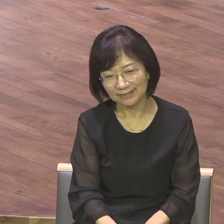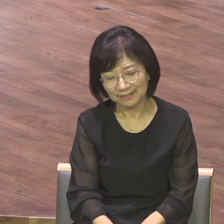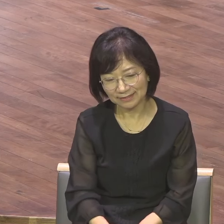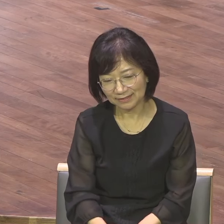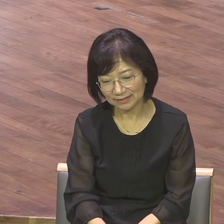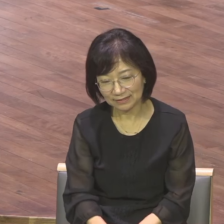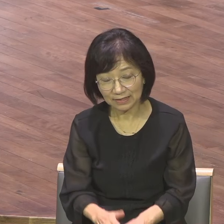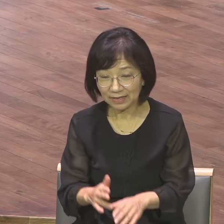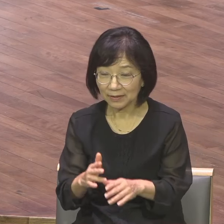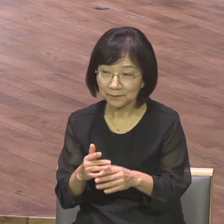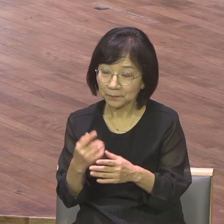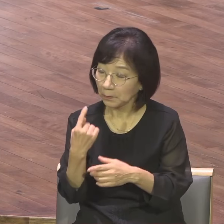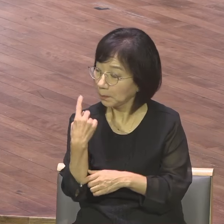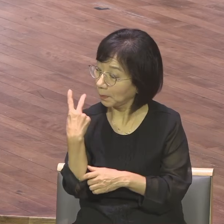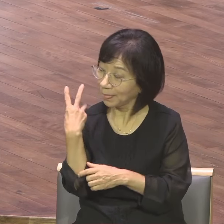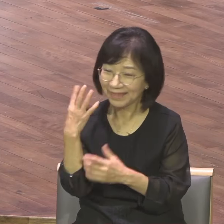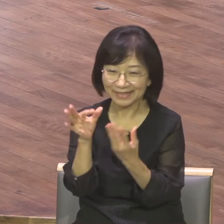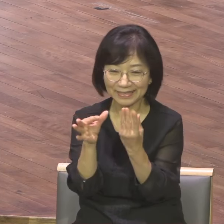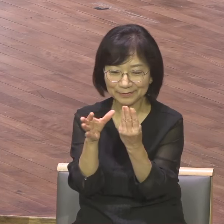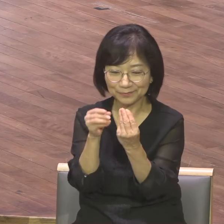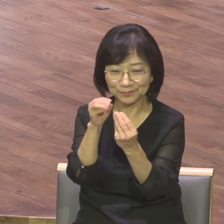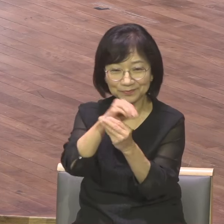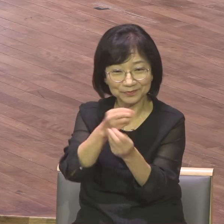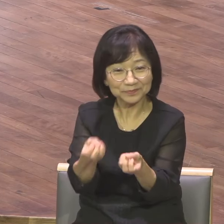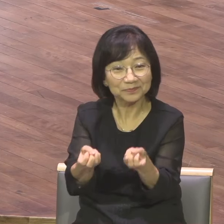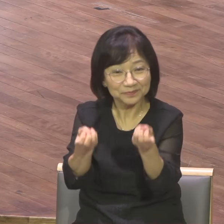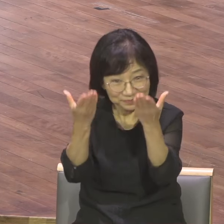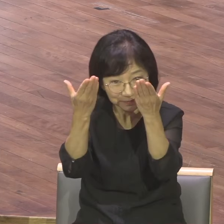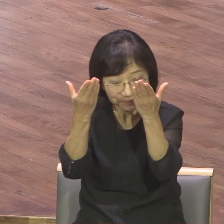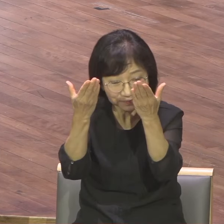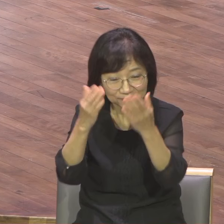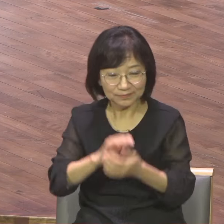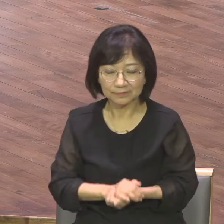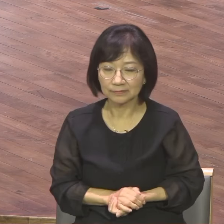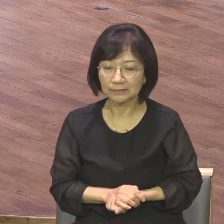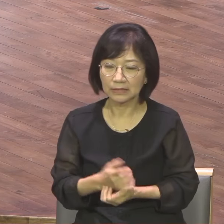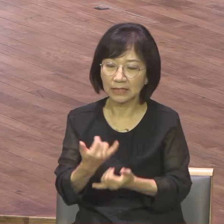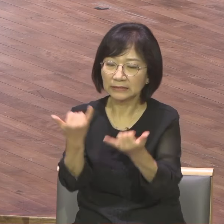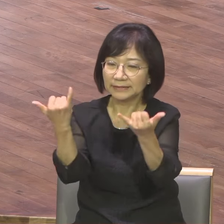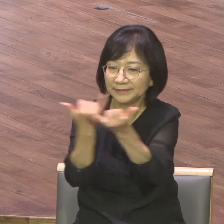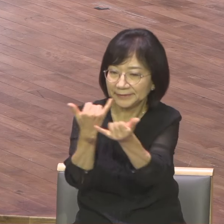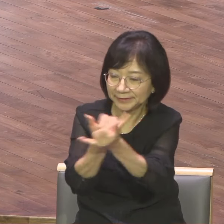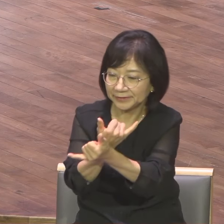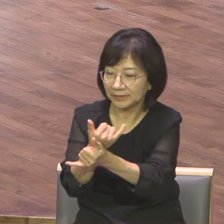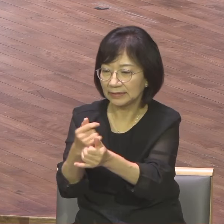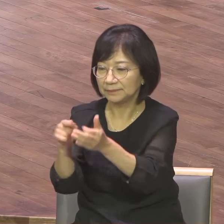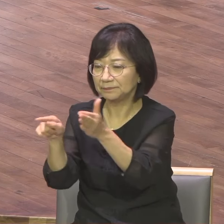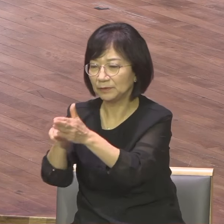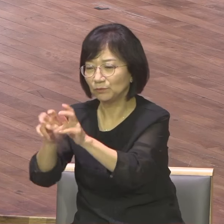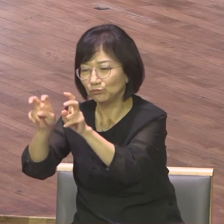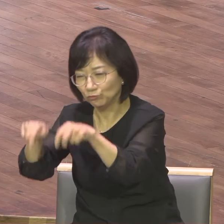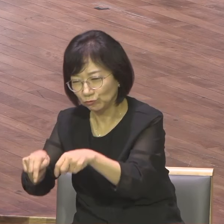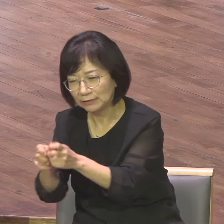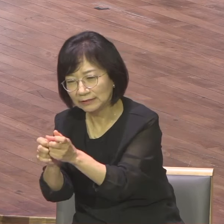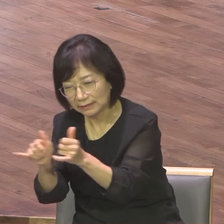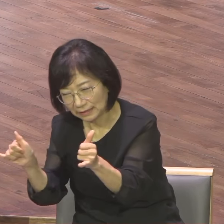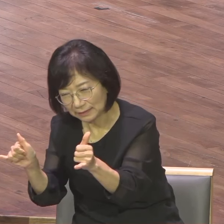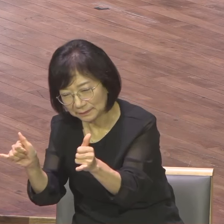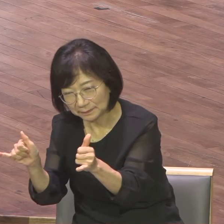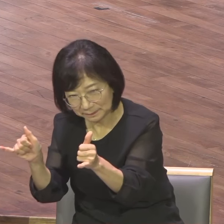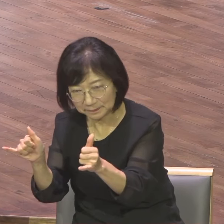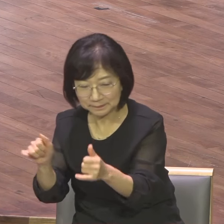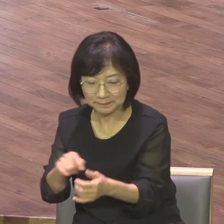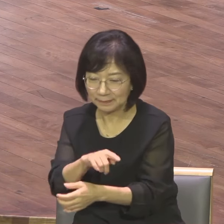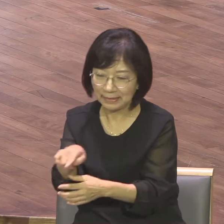주간 추석 명절이었는데 불신 가문의 성도들에게 영적 선택, 믿음의